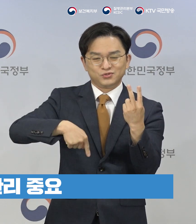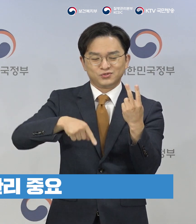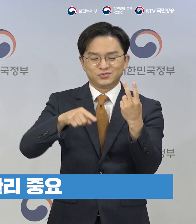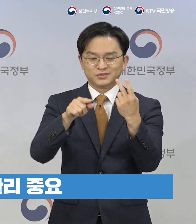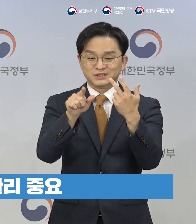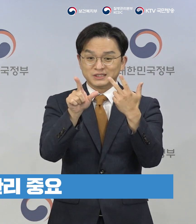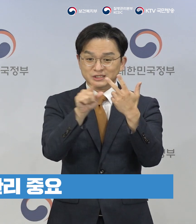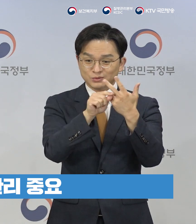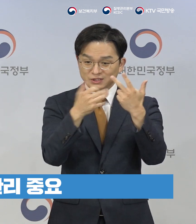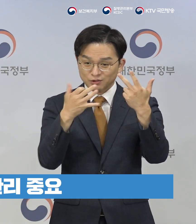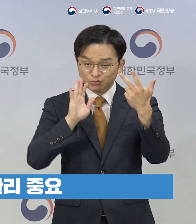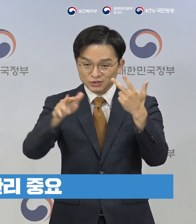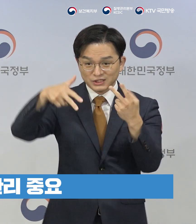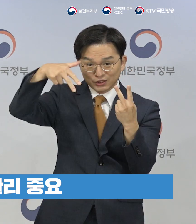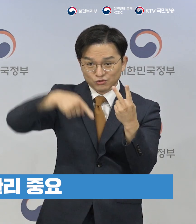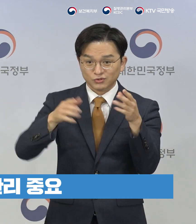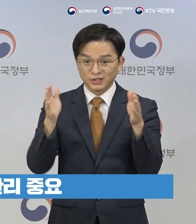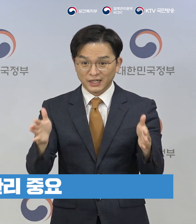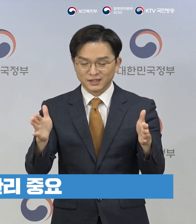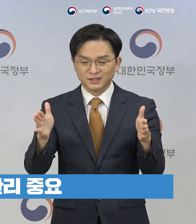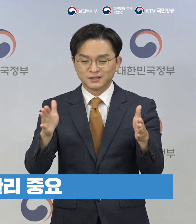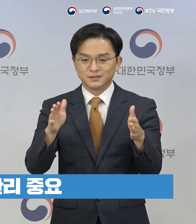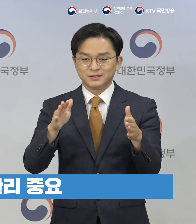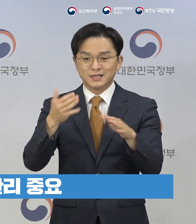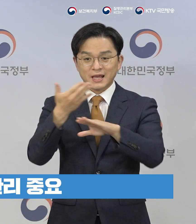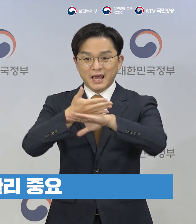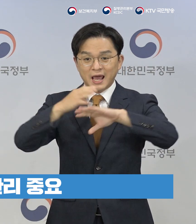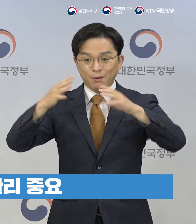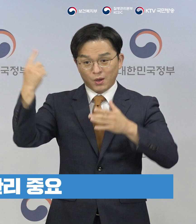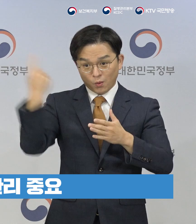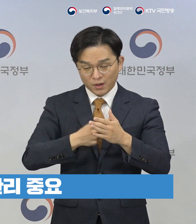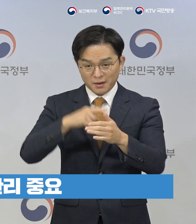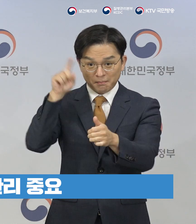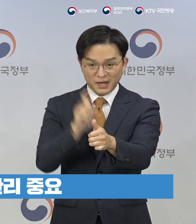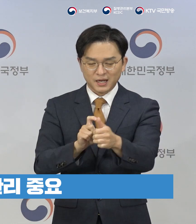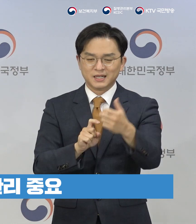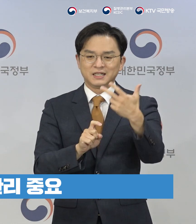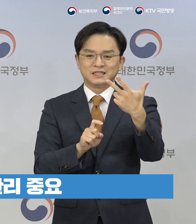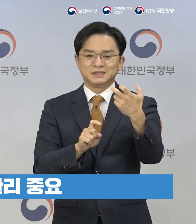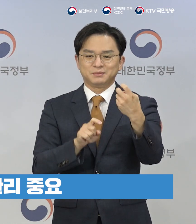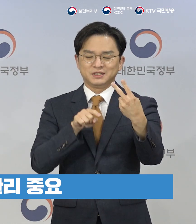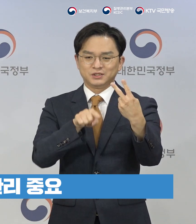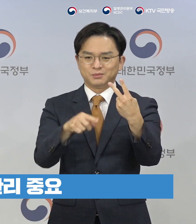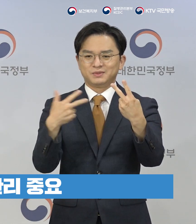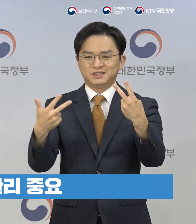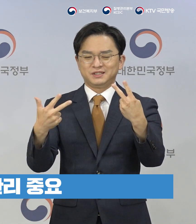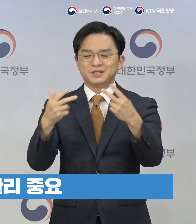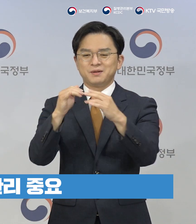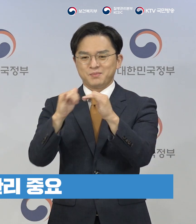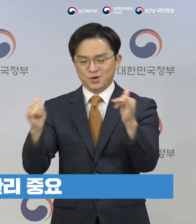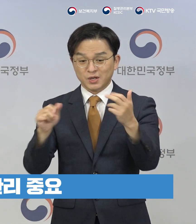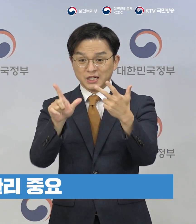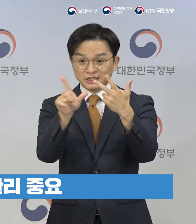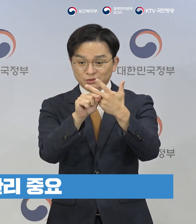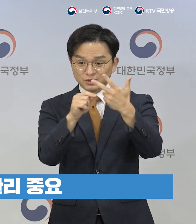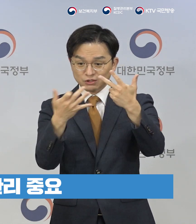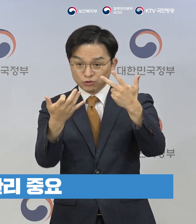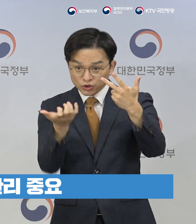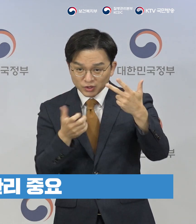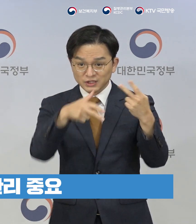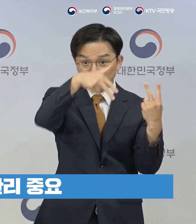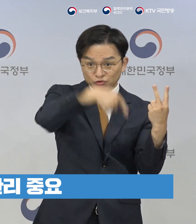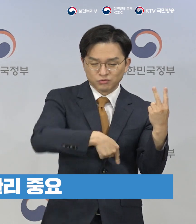있습니다. 최근 2주간 일일 평균 해외 환자는 27.7명으로 그